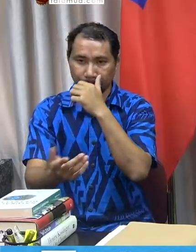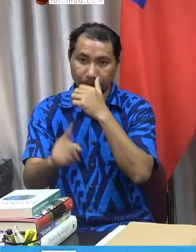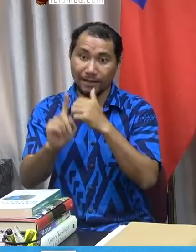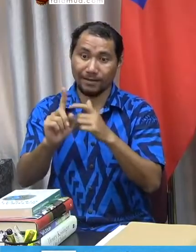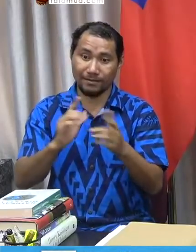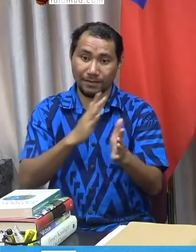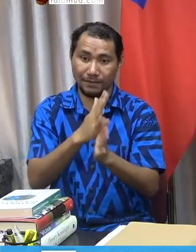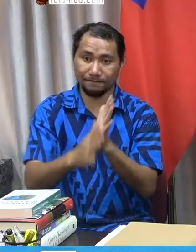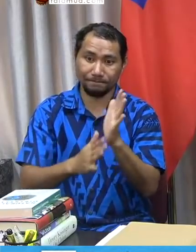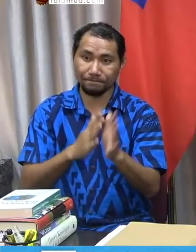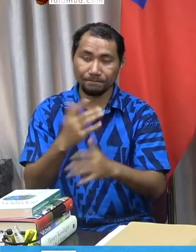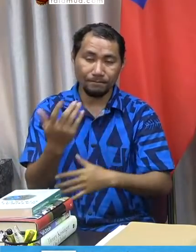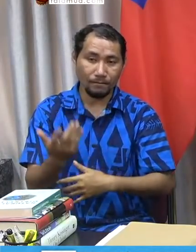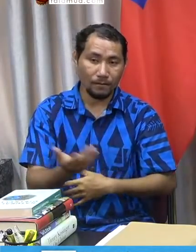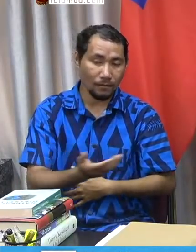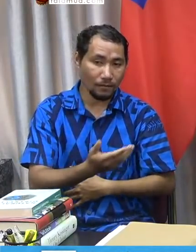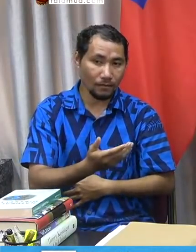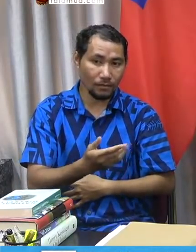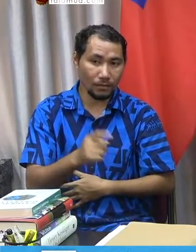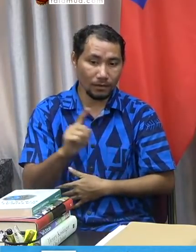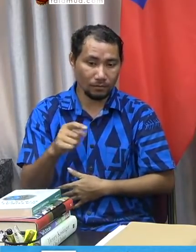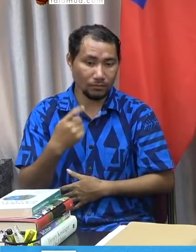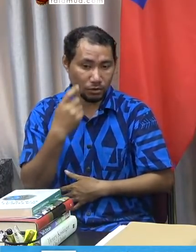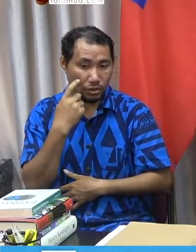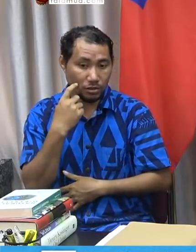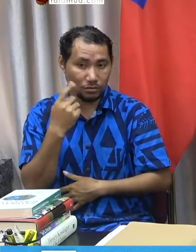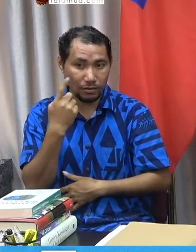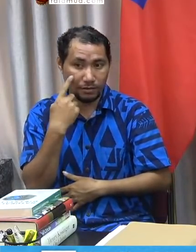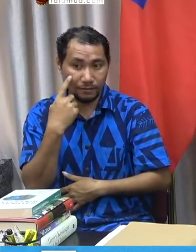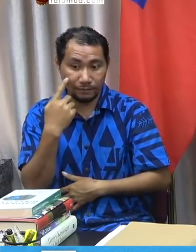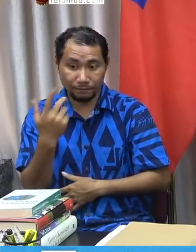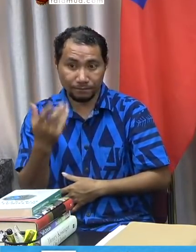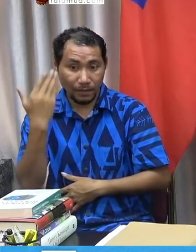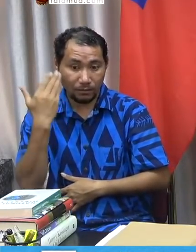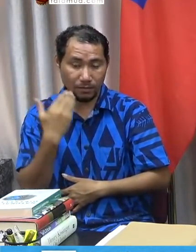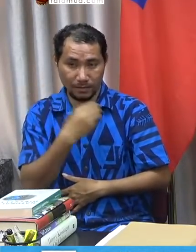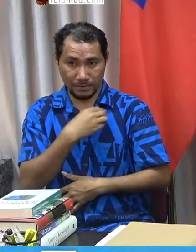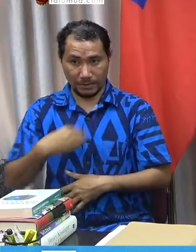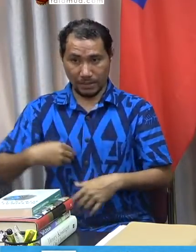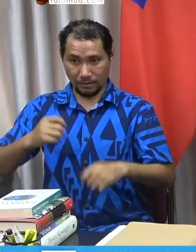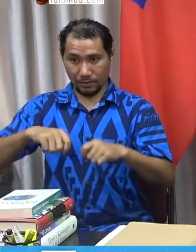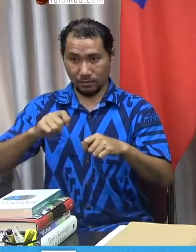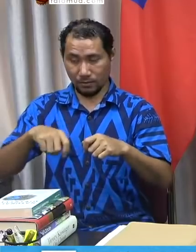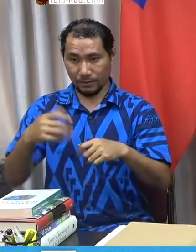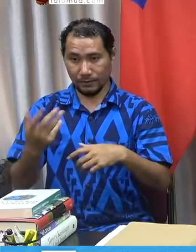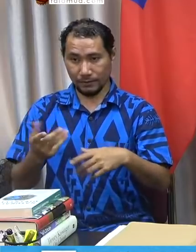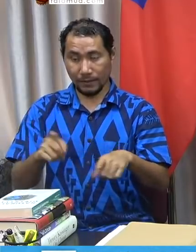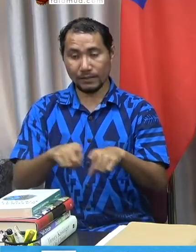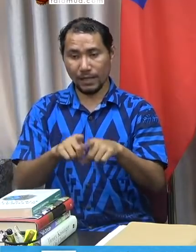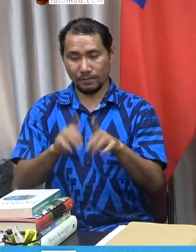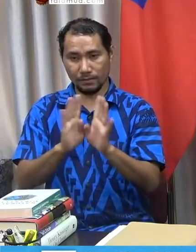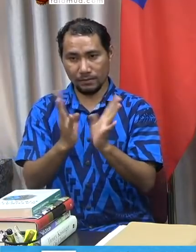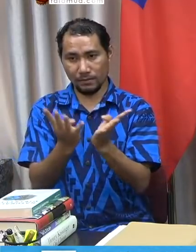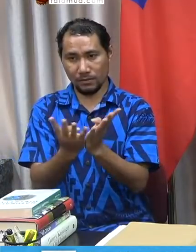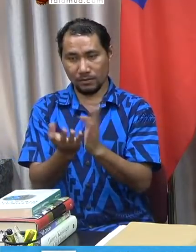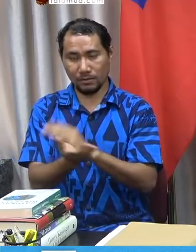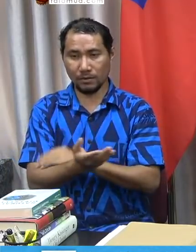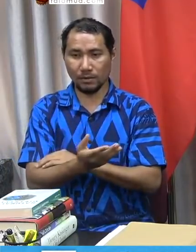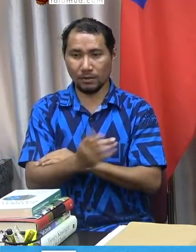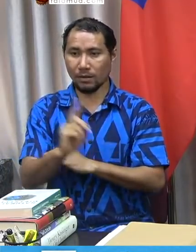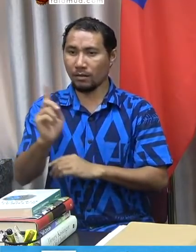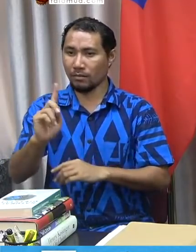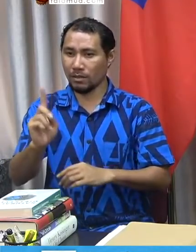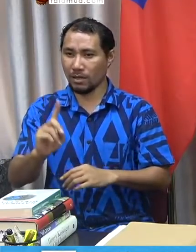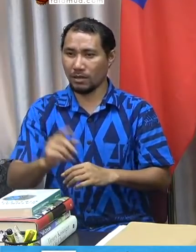winga na o le la tau vai I el tamai tai minister ia malita to cabinet fo o la le tu